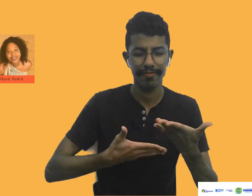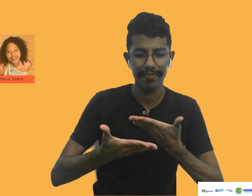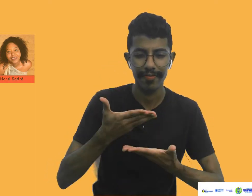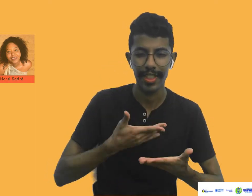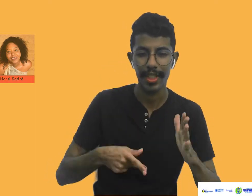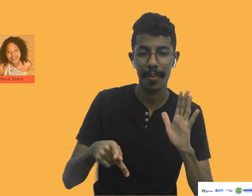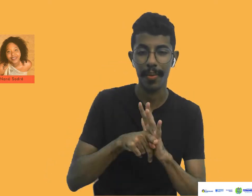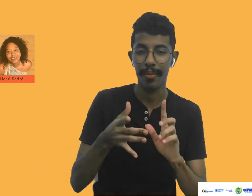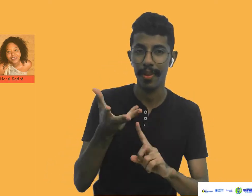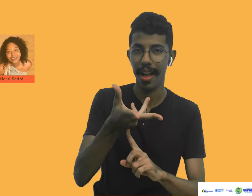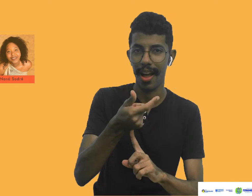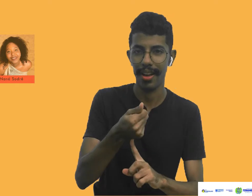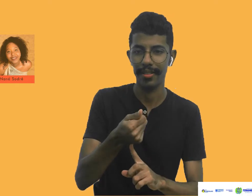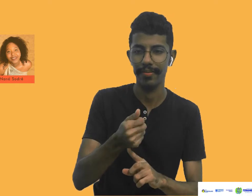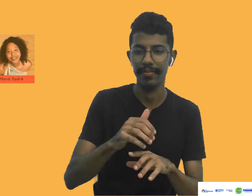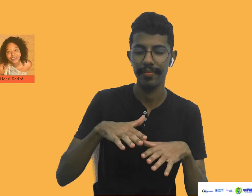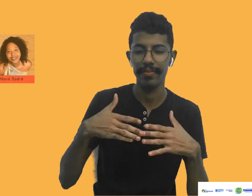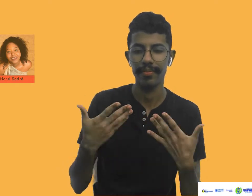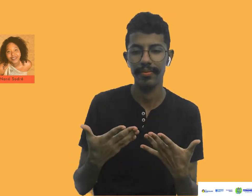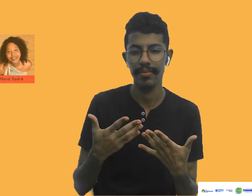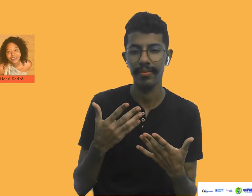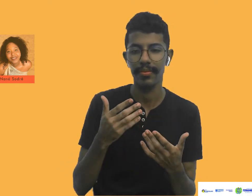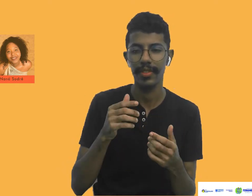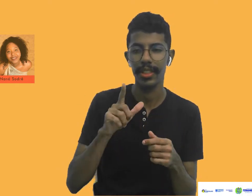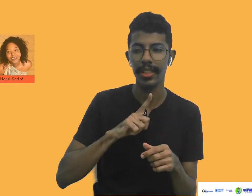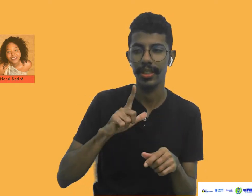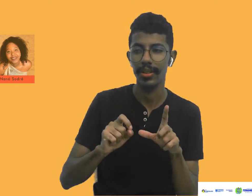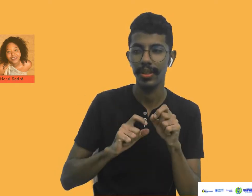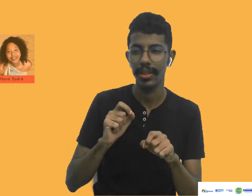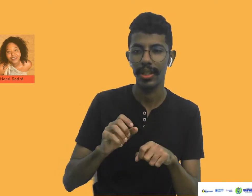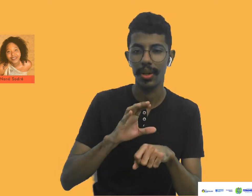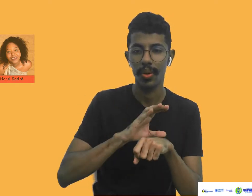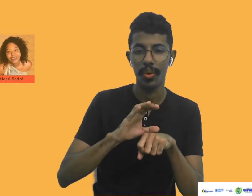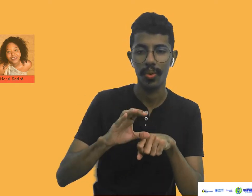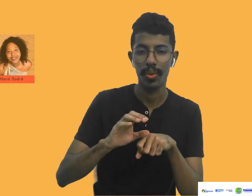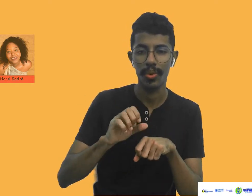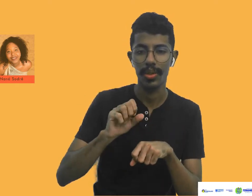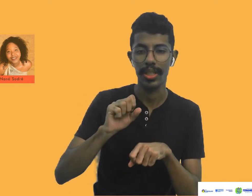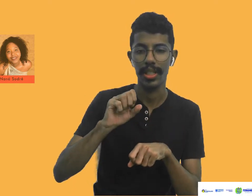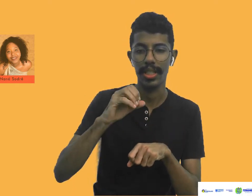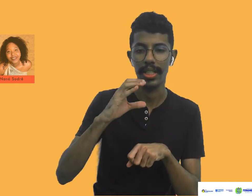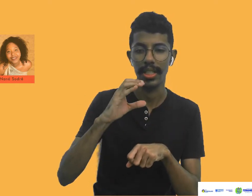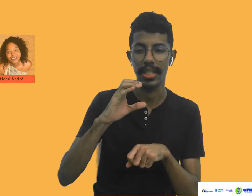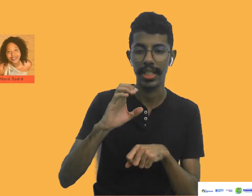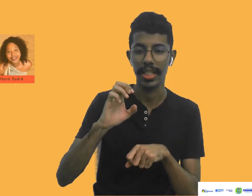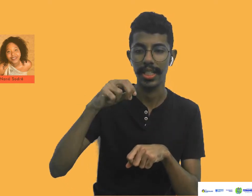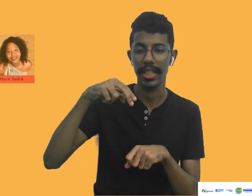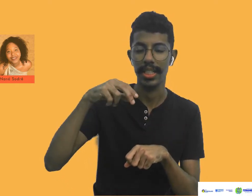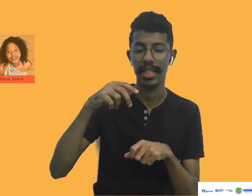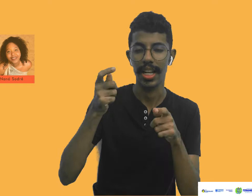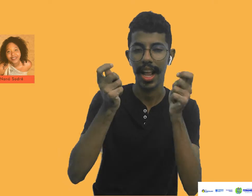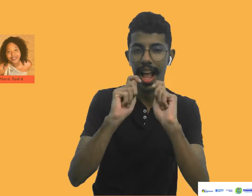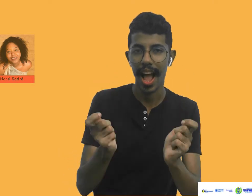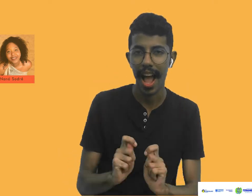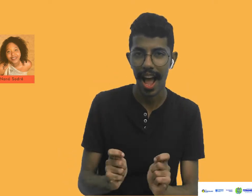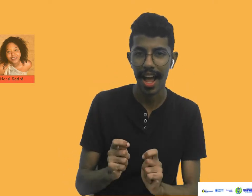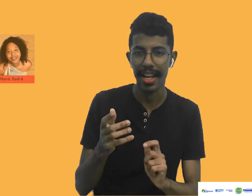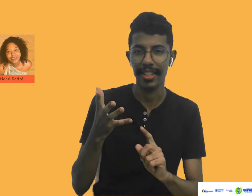a arte. Chegando no curso de Cênicas, né, o curso de Cênicas da Universidade Federal de Pernambuco é um curso de